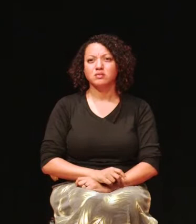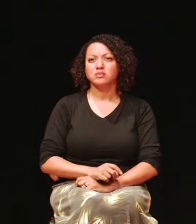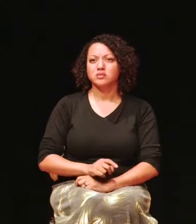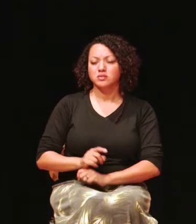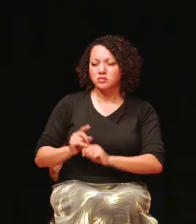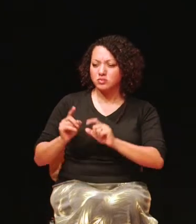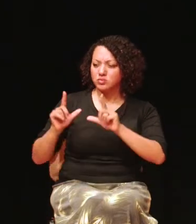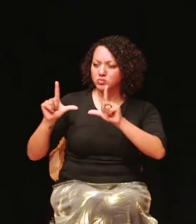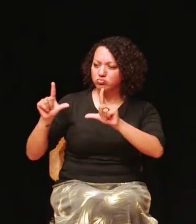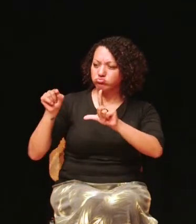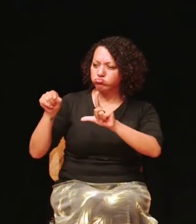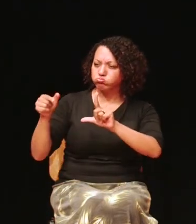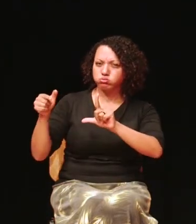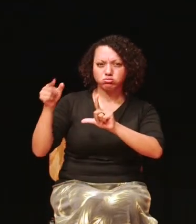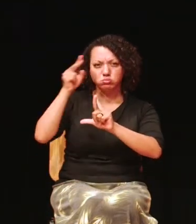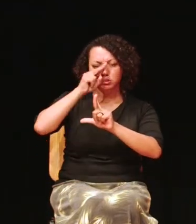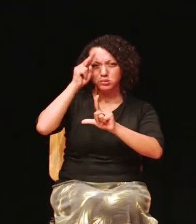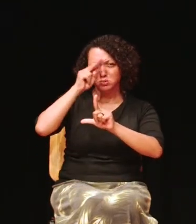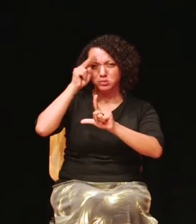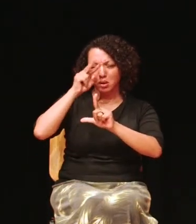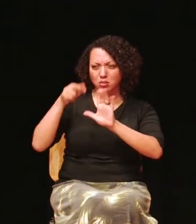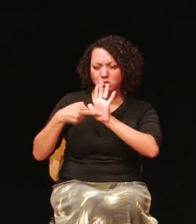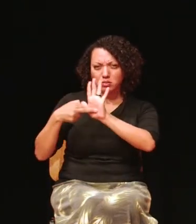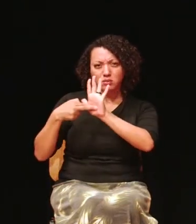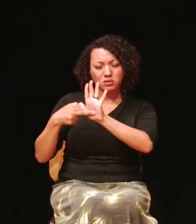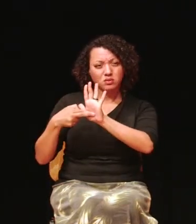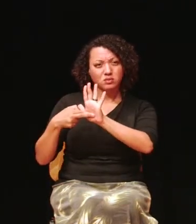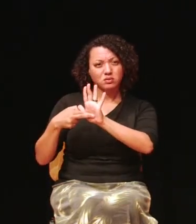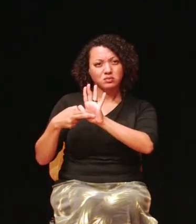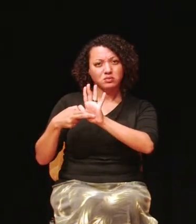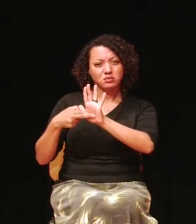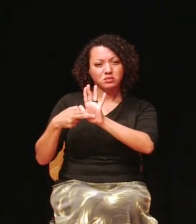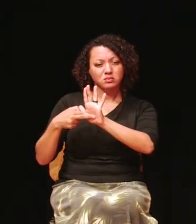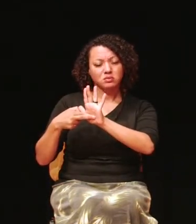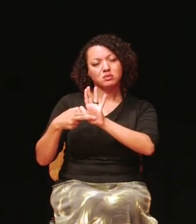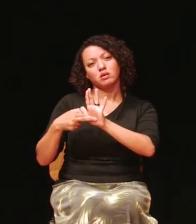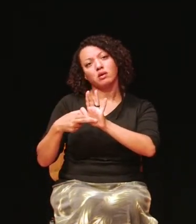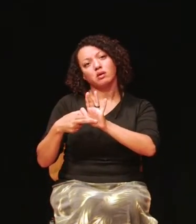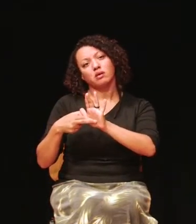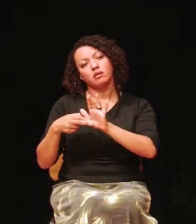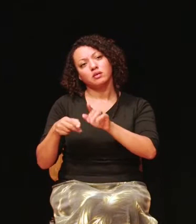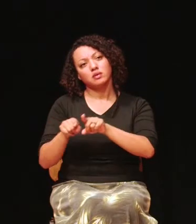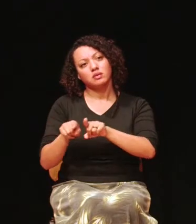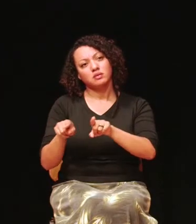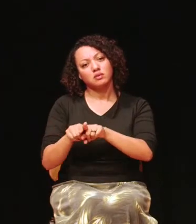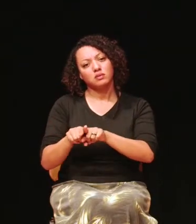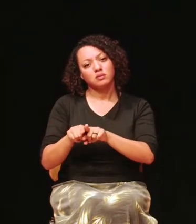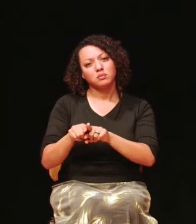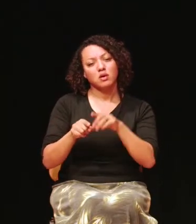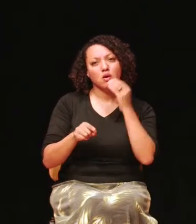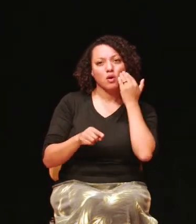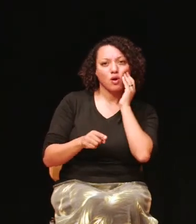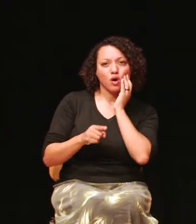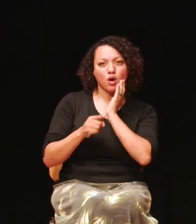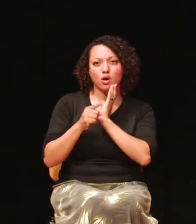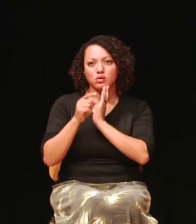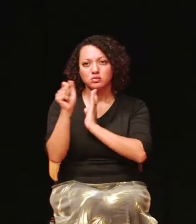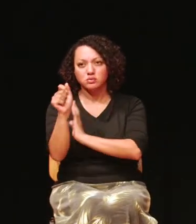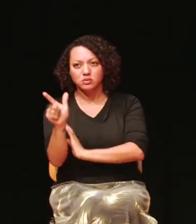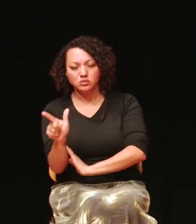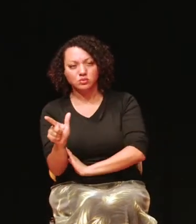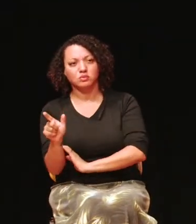carregam além da representação desse quadro? Aí a gente tem a citação do Rosa e Azul, né, da